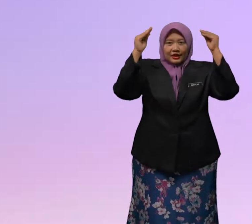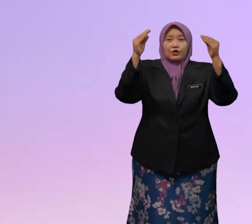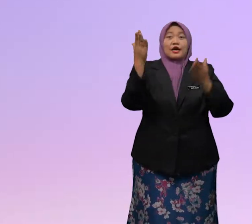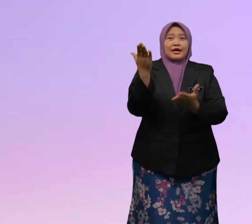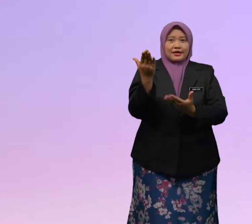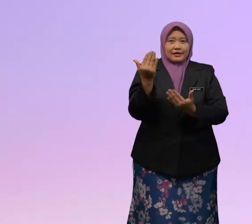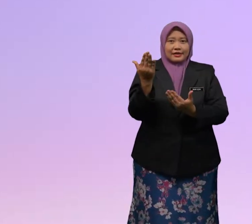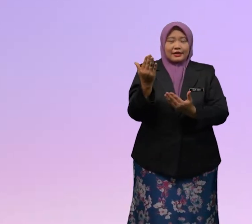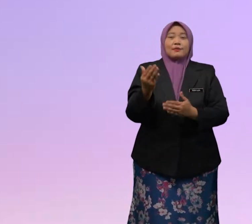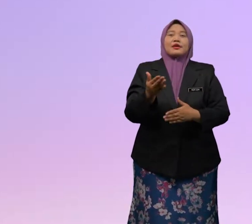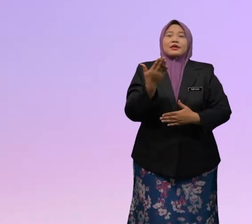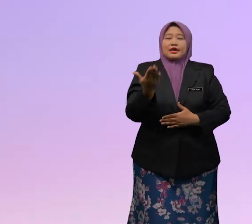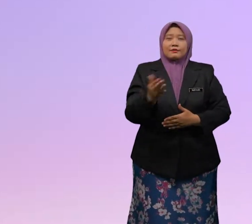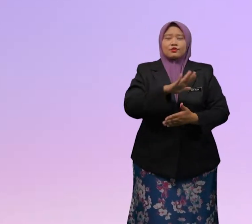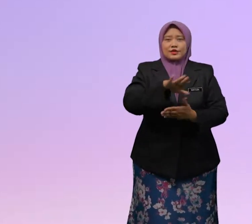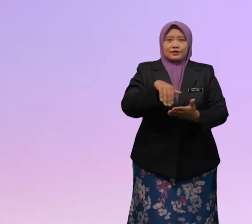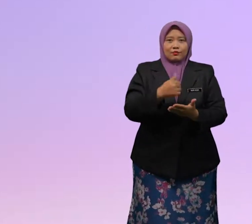Cikgu harap kamu semua